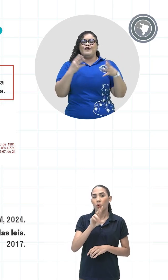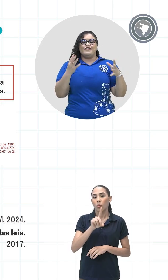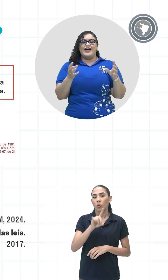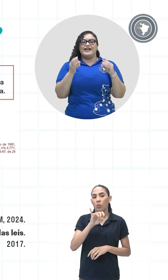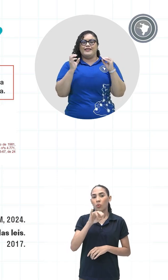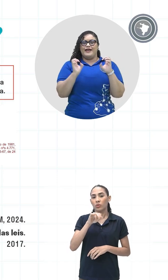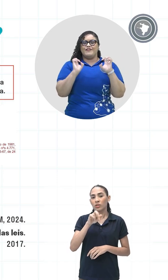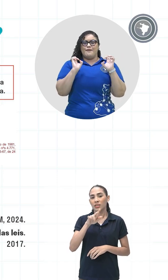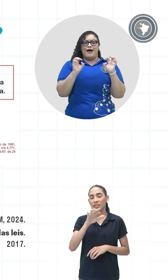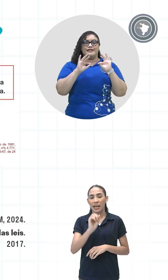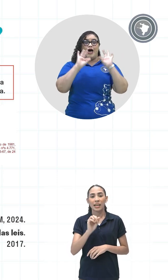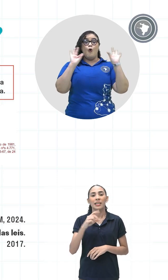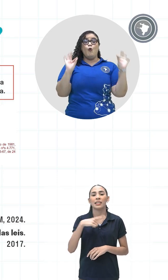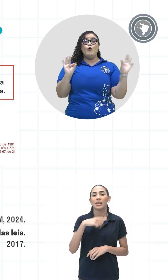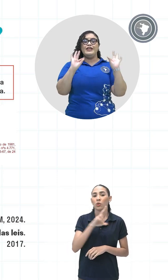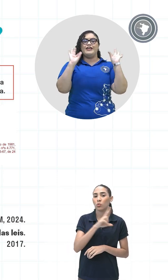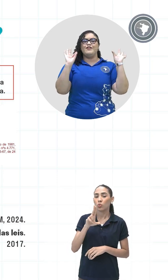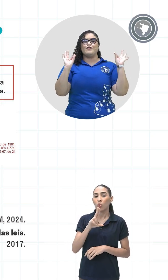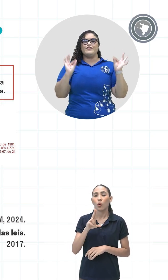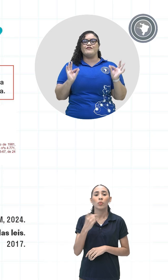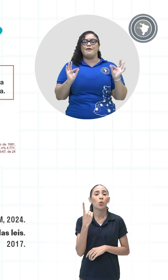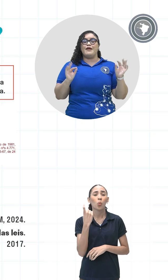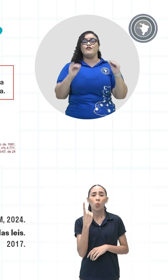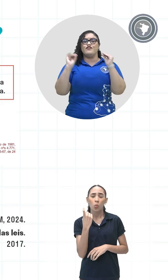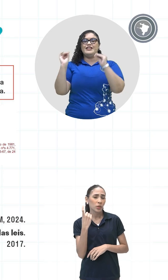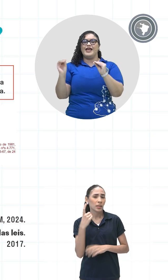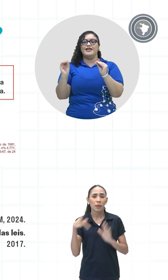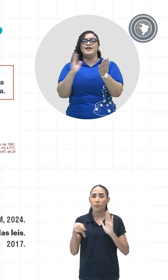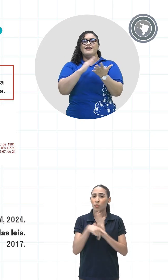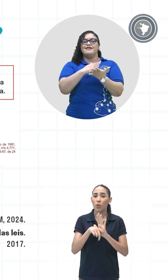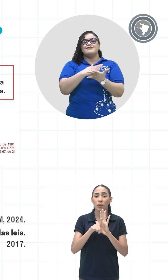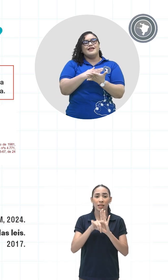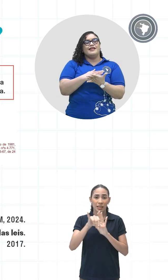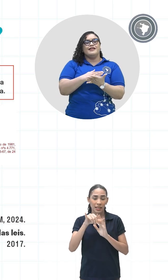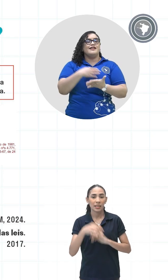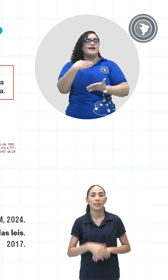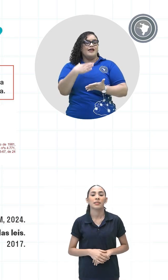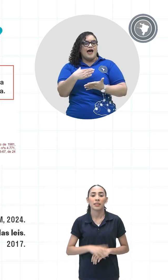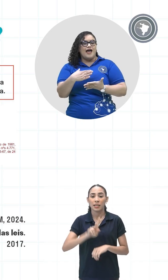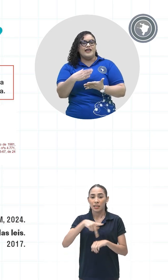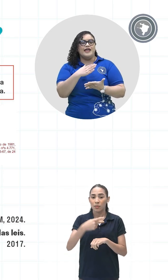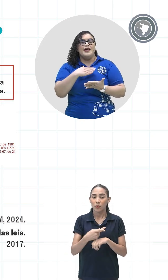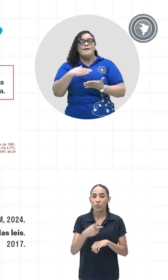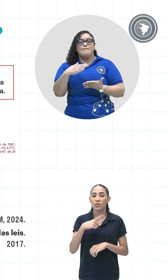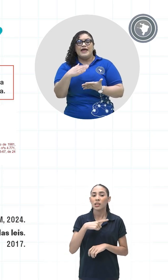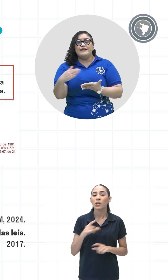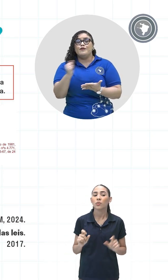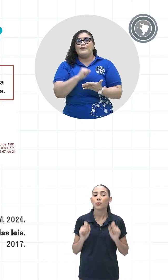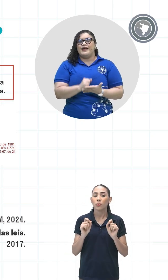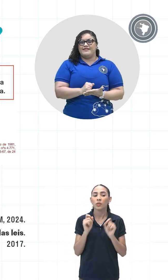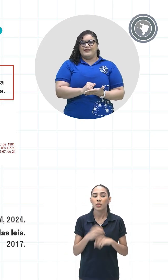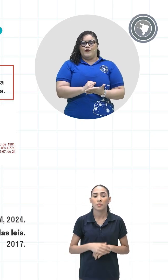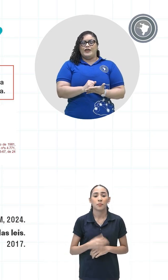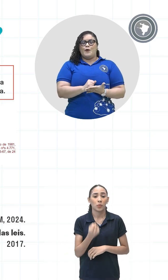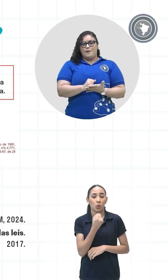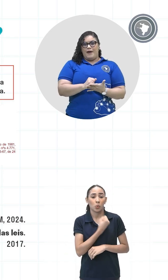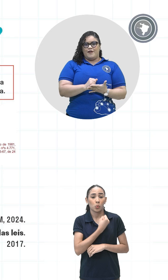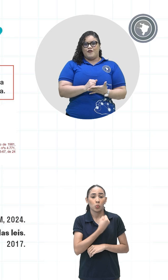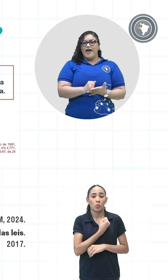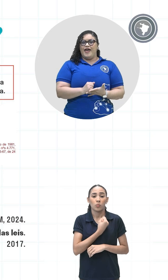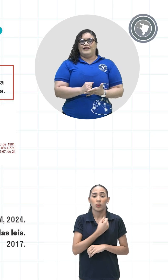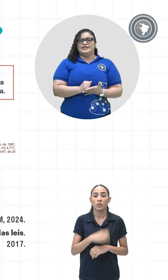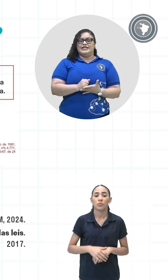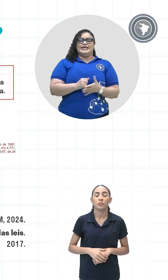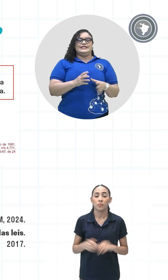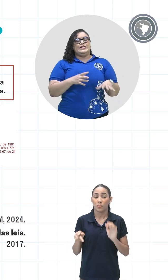essa lei ordinária, ela é chamada única e exclusivamente de lei e seguida aí pela numeração que